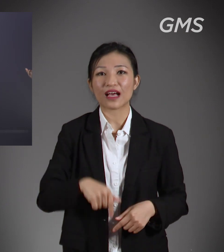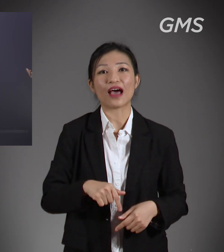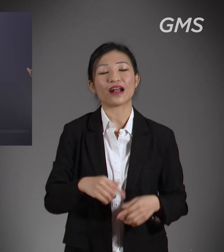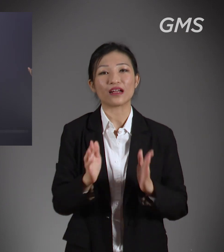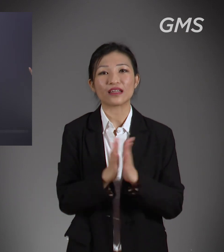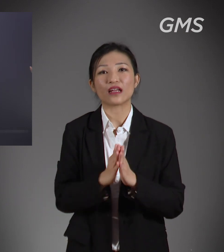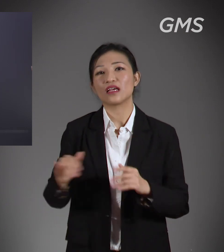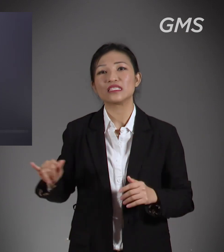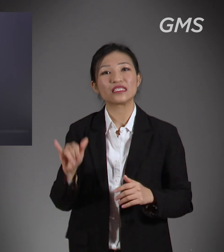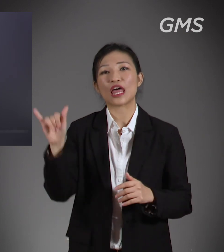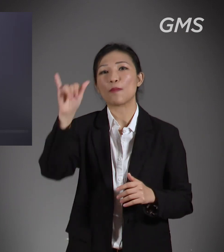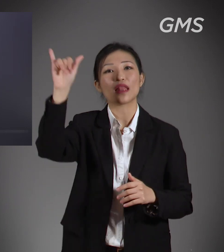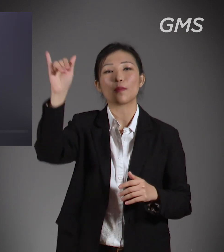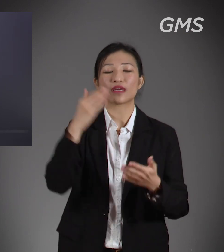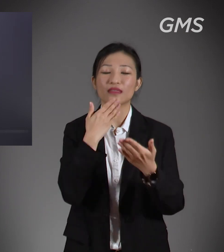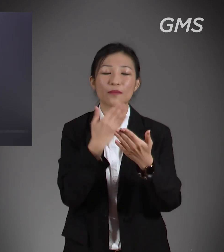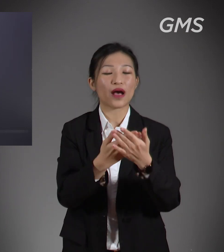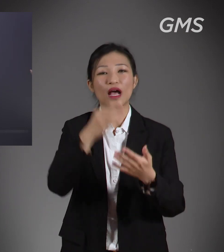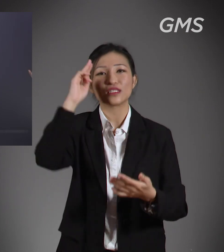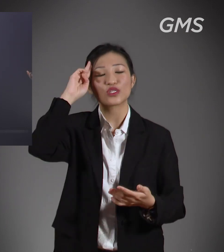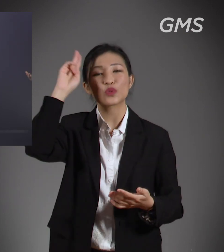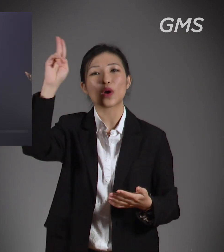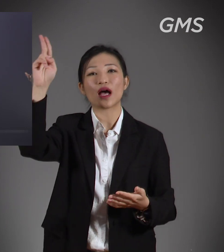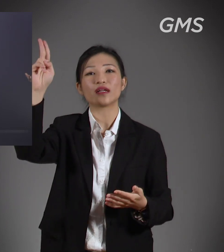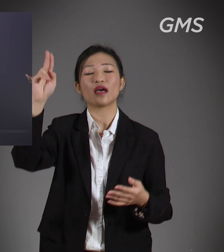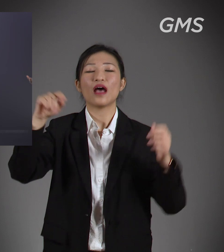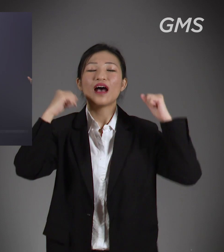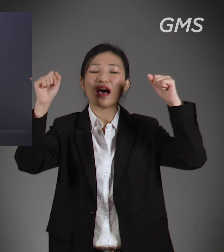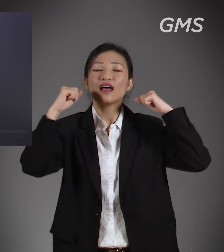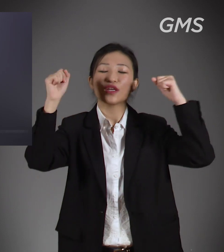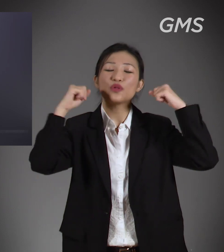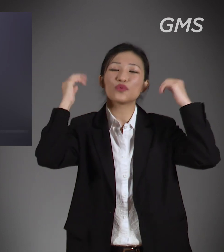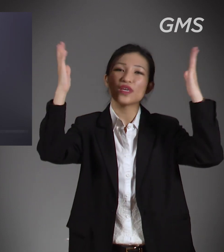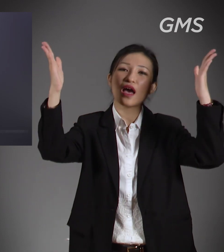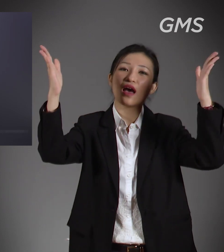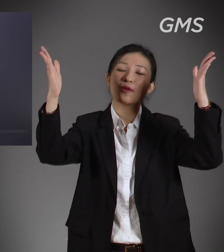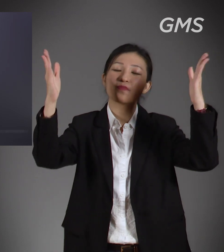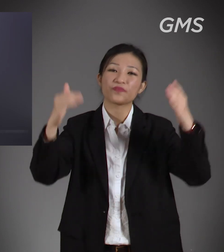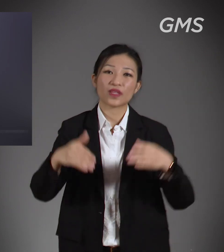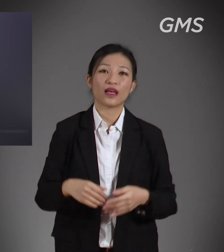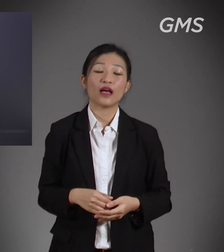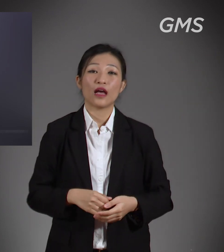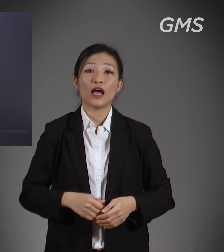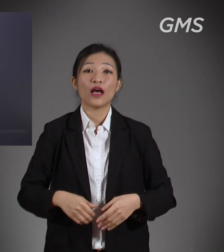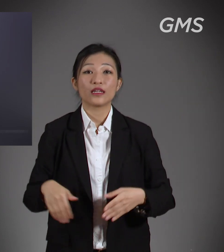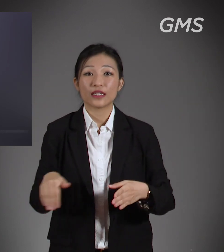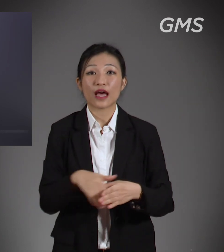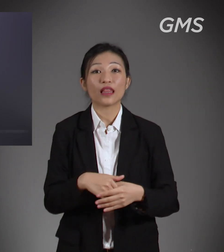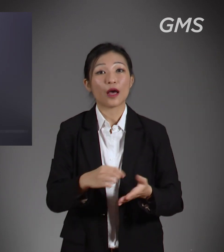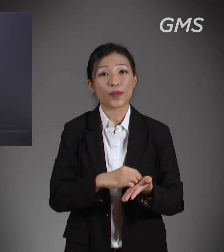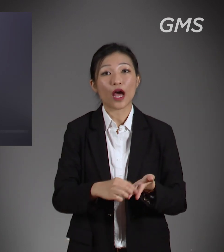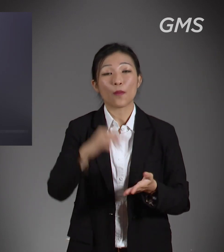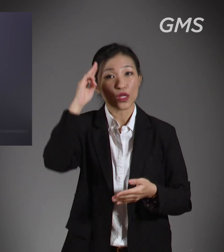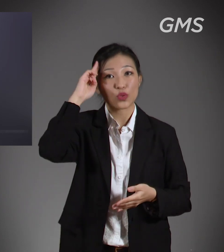terima kasih Tuhan. Haleluya, haleluya. Terima kasih Tuhan. Di dalam nama Tuhan